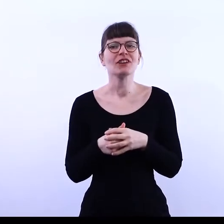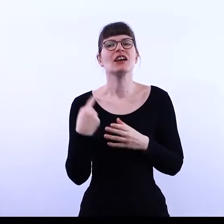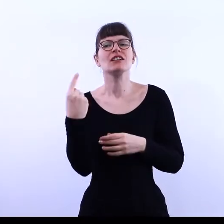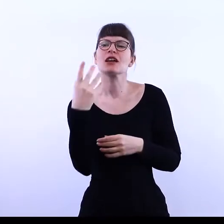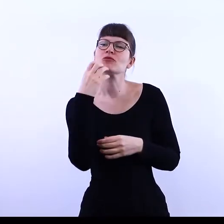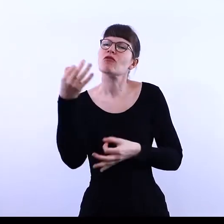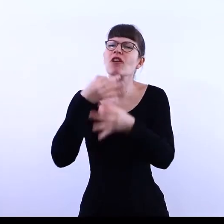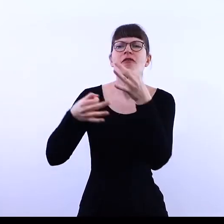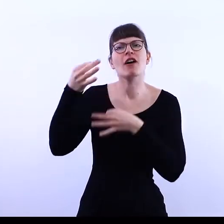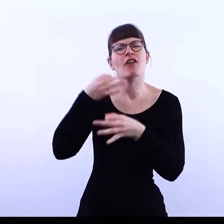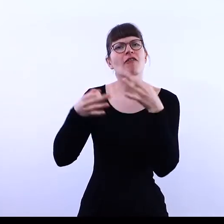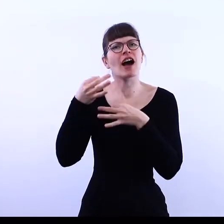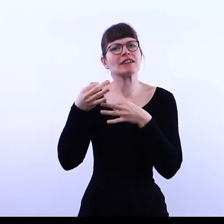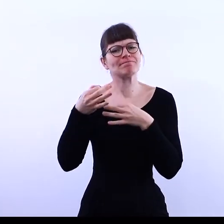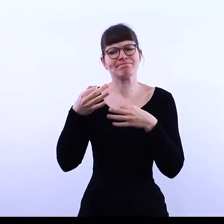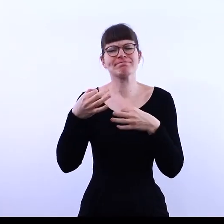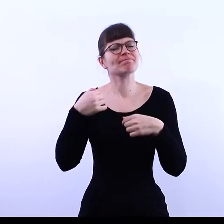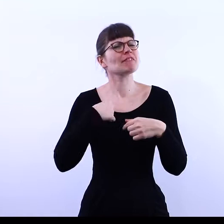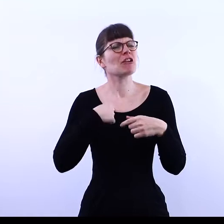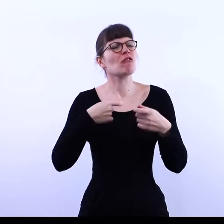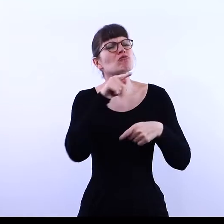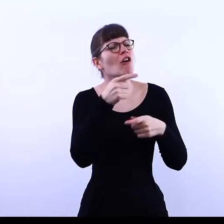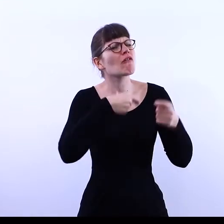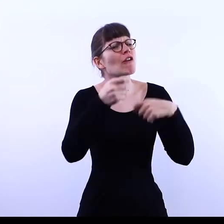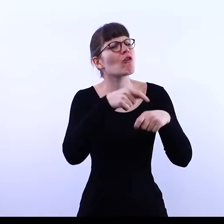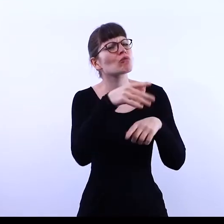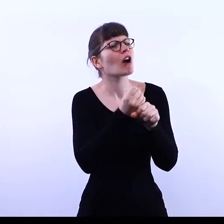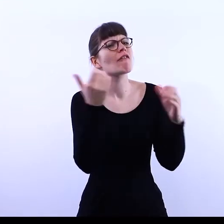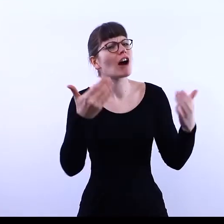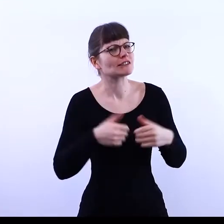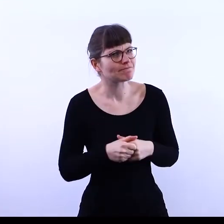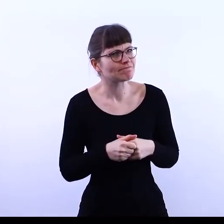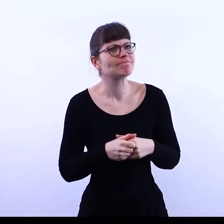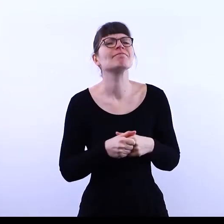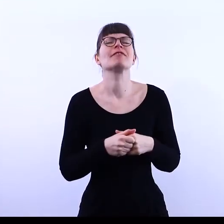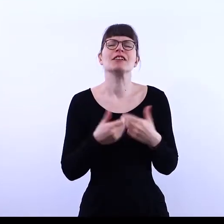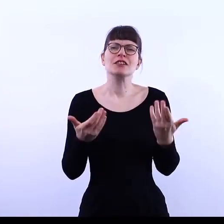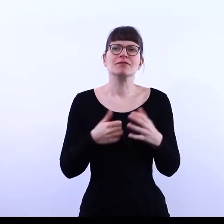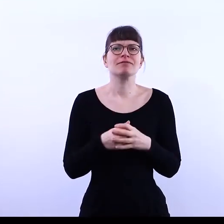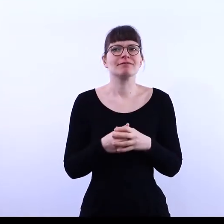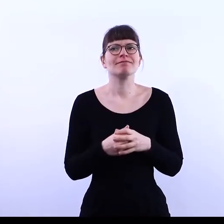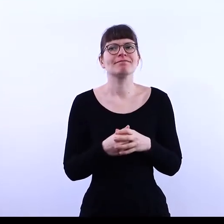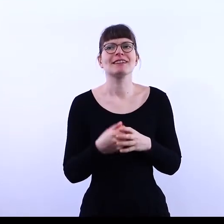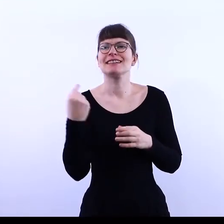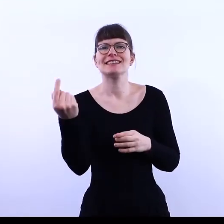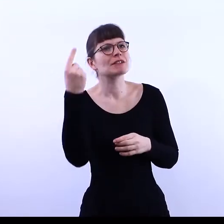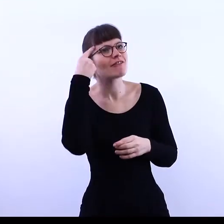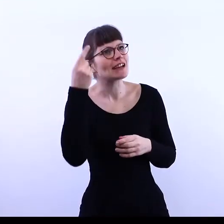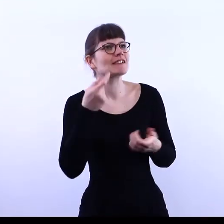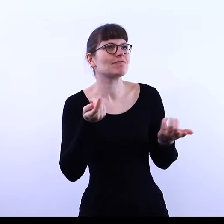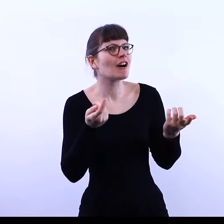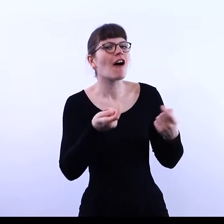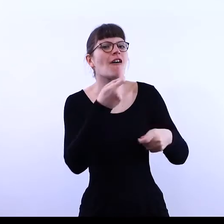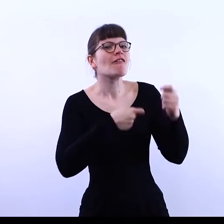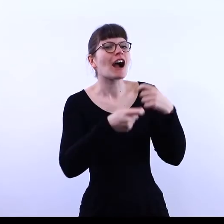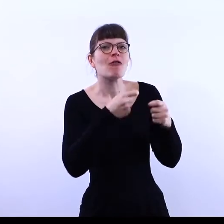wissen, was ich denn in Frankfurt gemacht hätte. Und by the way, der hat gewusst, dass ich in Frankfurt war, weil in Linz landet abends immer